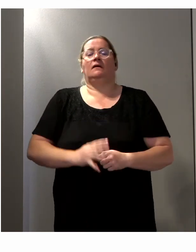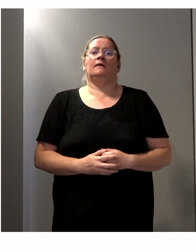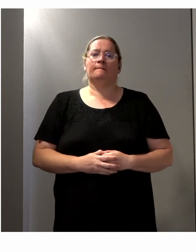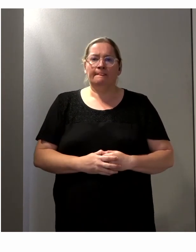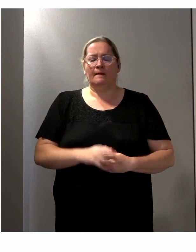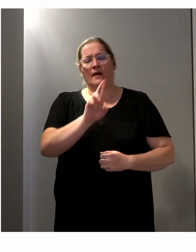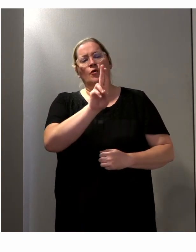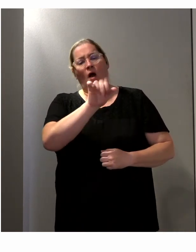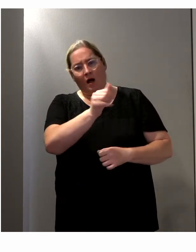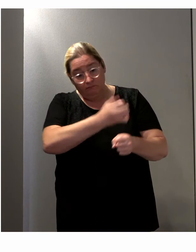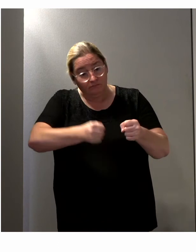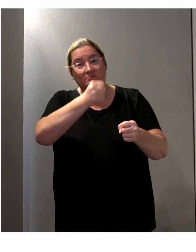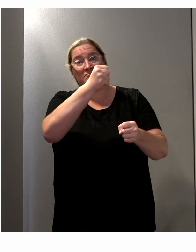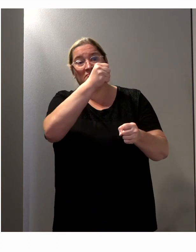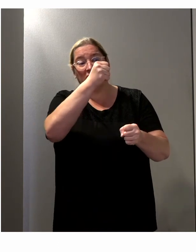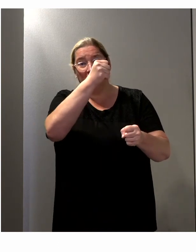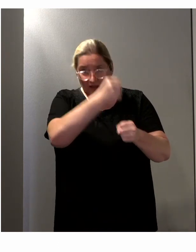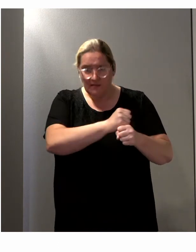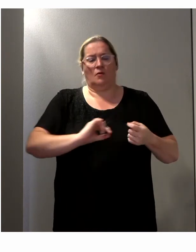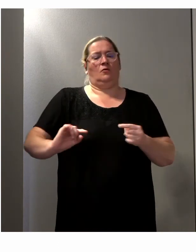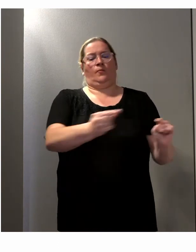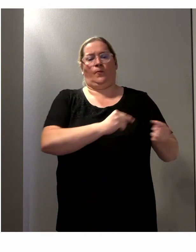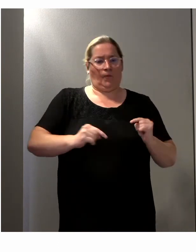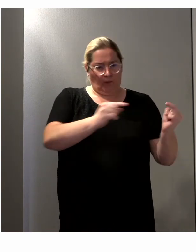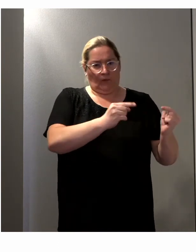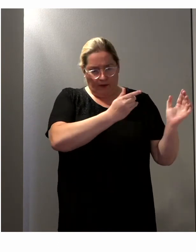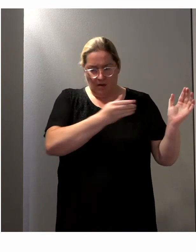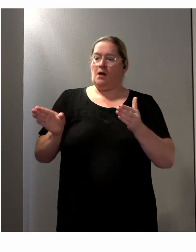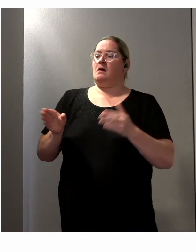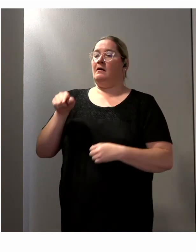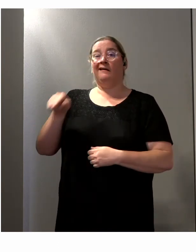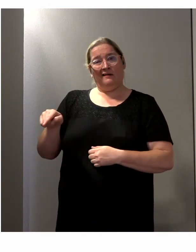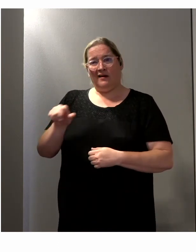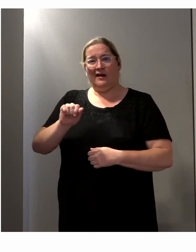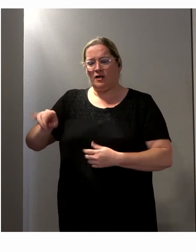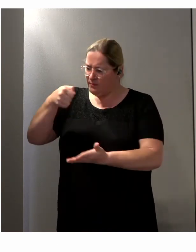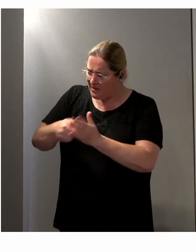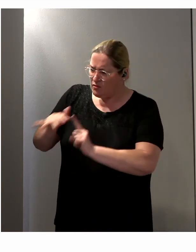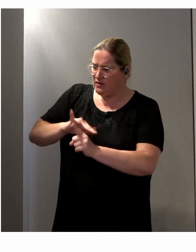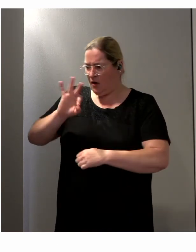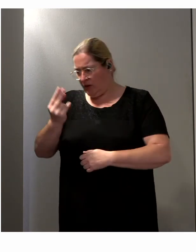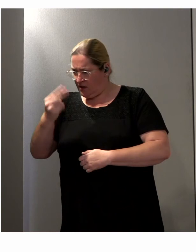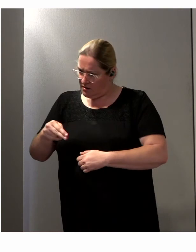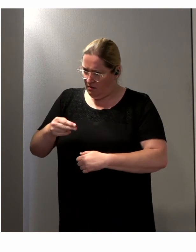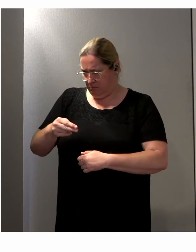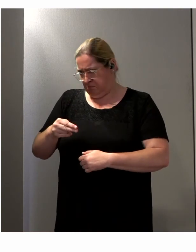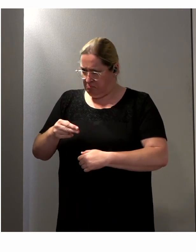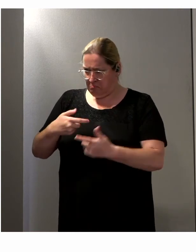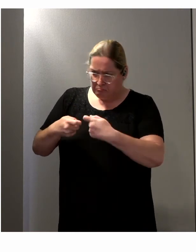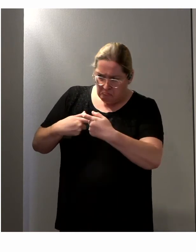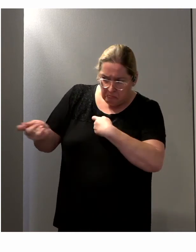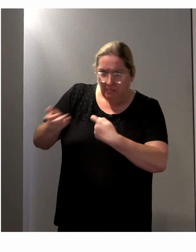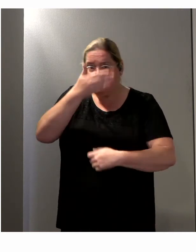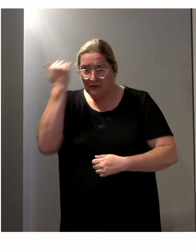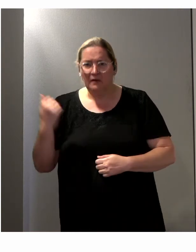la création du RUA a réinterrogé le statut de minimum social de l'AAH. Le débat qui a eu lieu et qui est